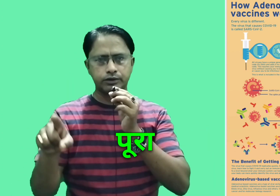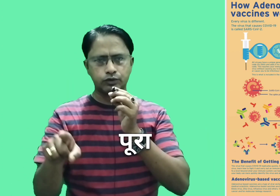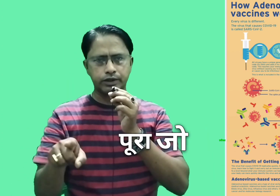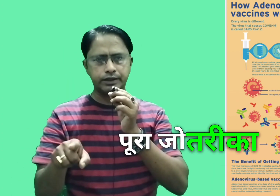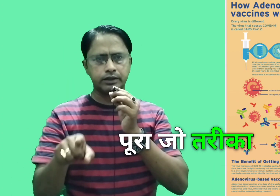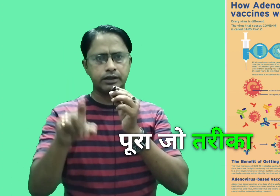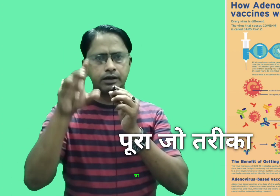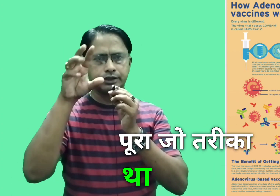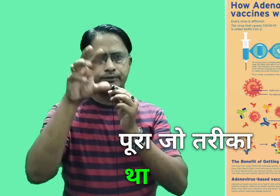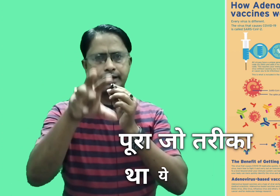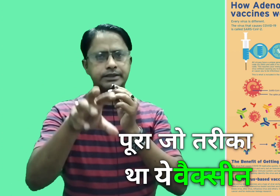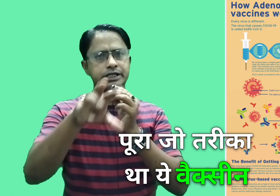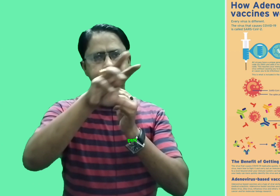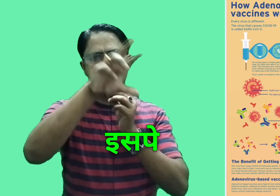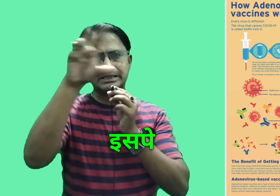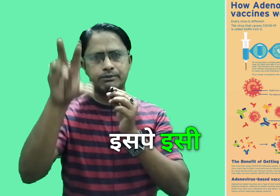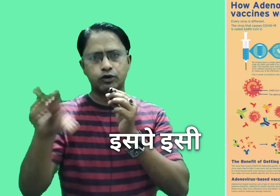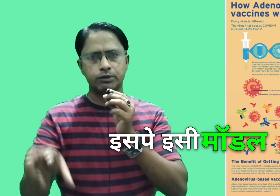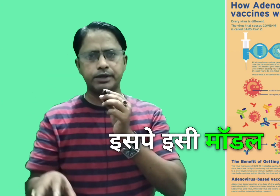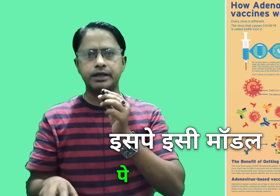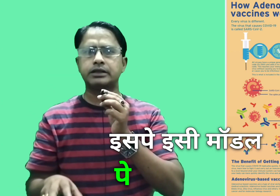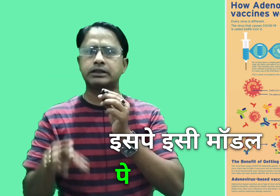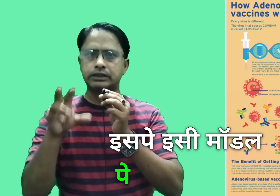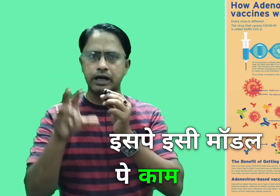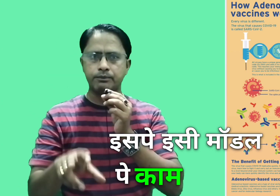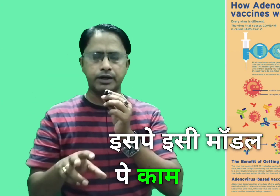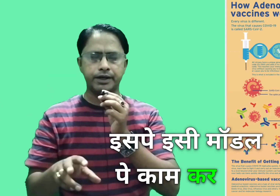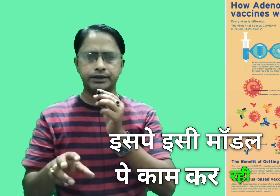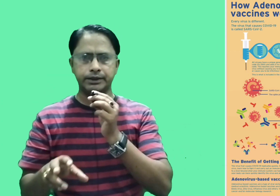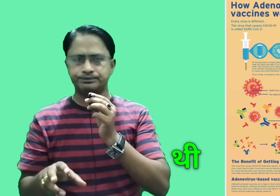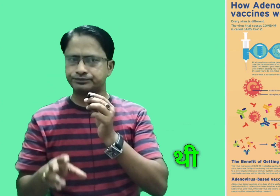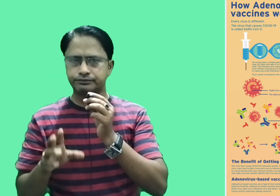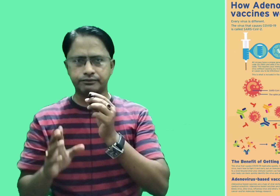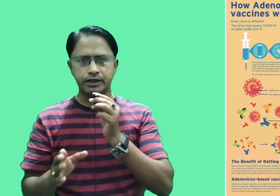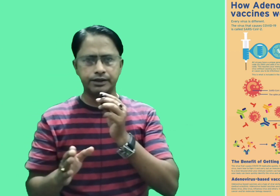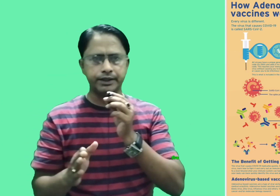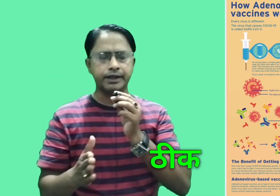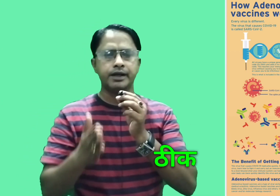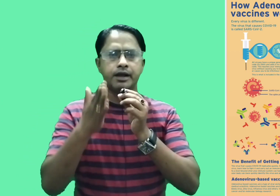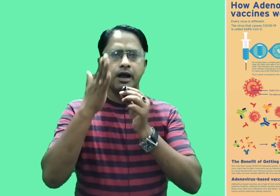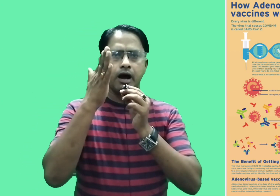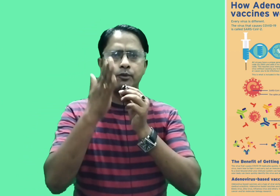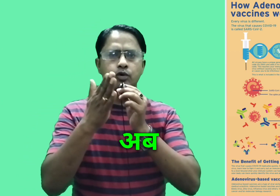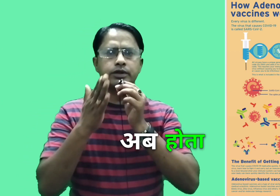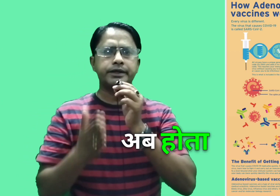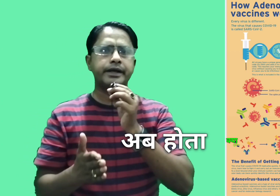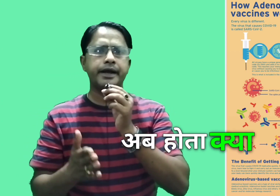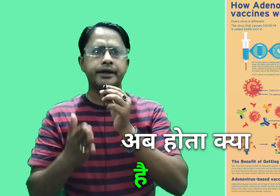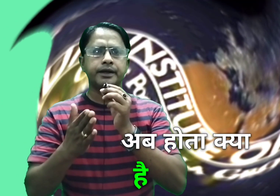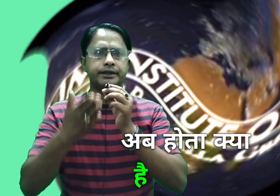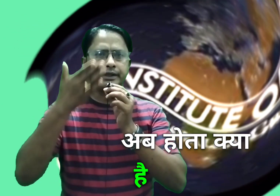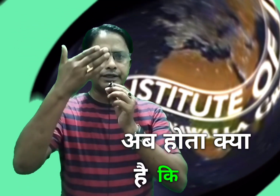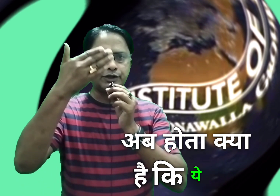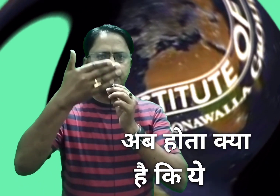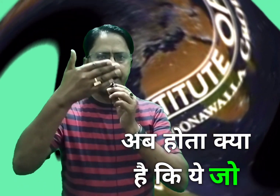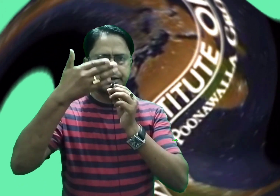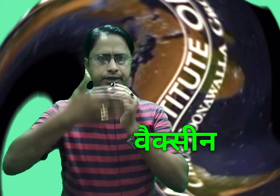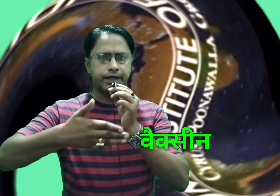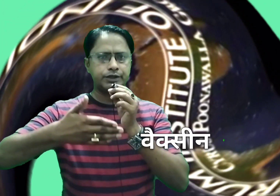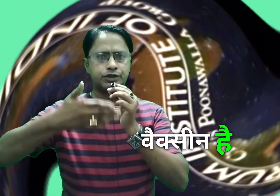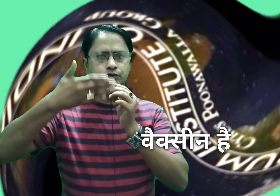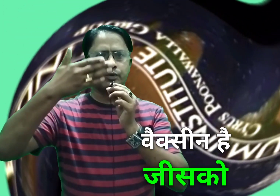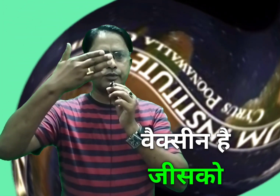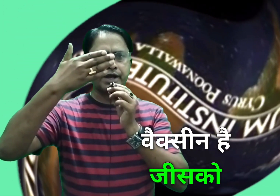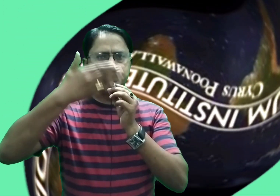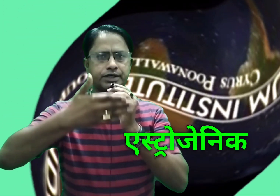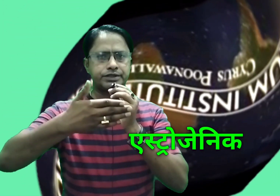का पूरा जो तरीका था, ये वैक्सीन इसी मॉडल पे एक काम कर रही थी। ठीक है। अब होता क्या है कि ये जो